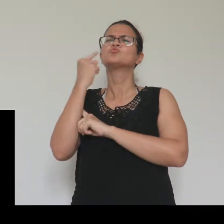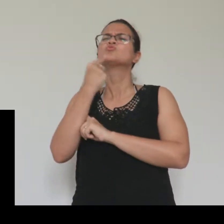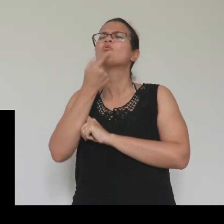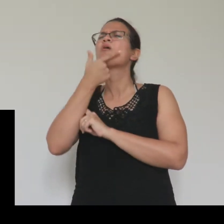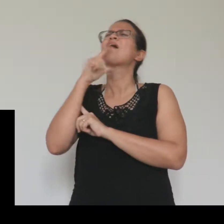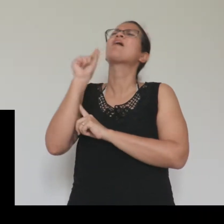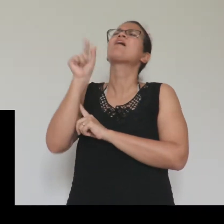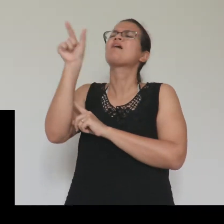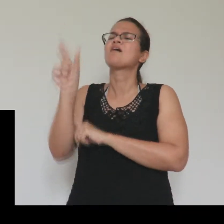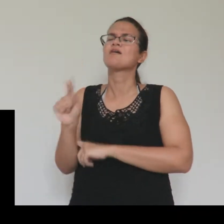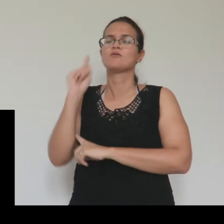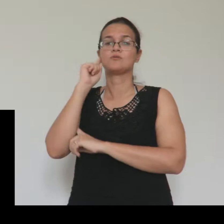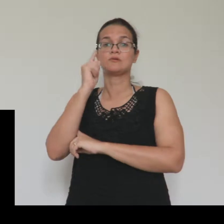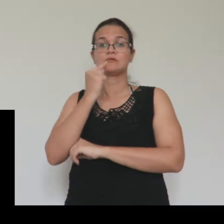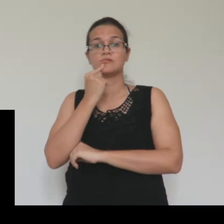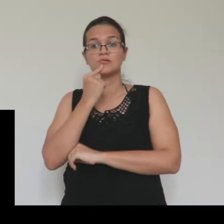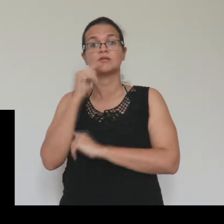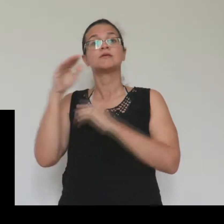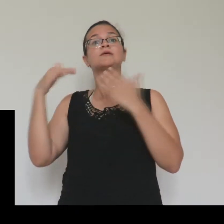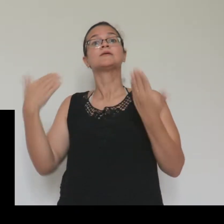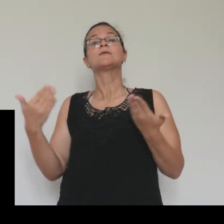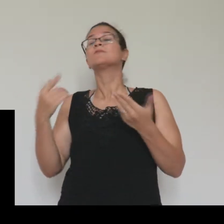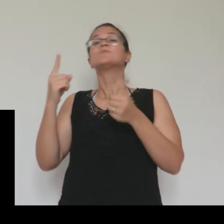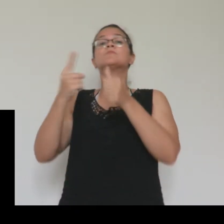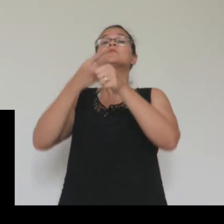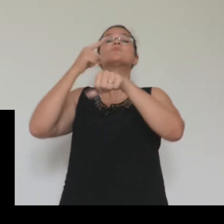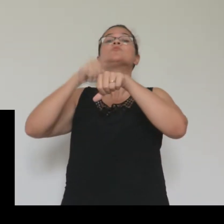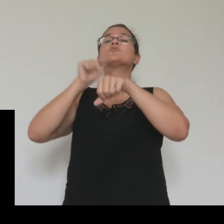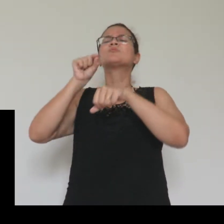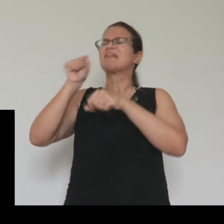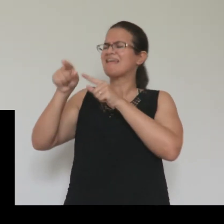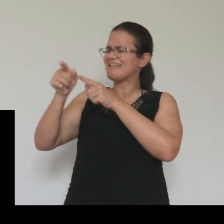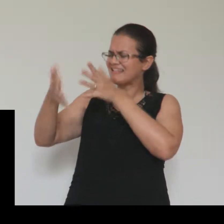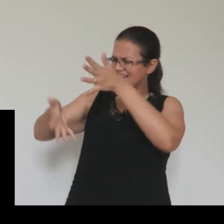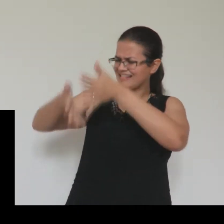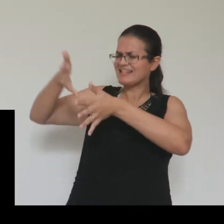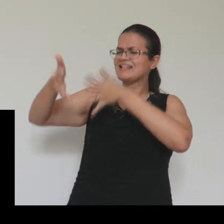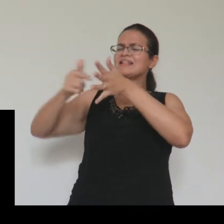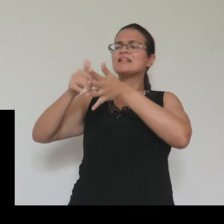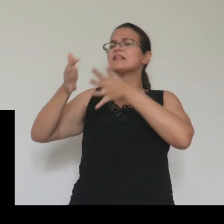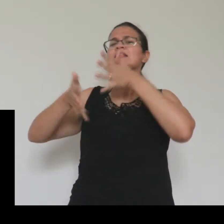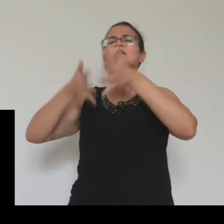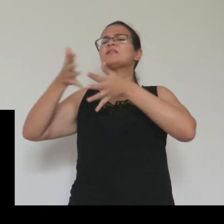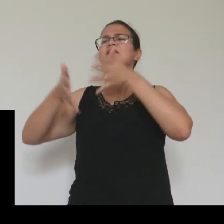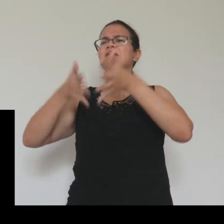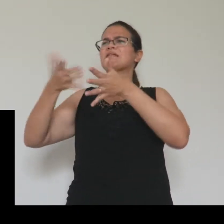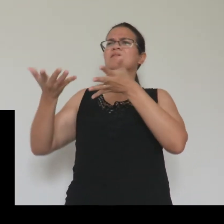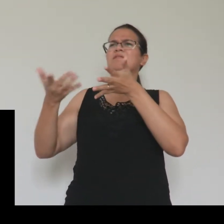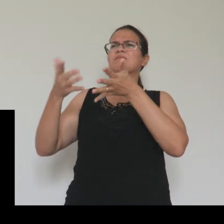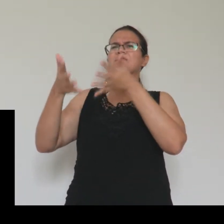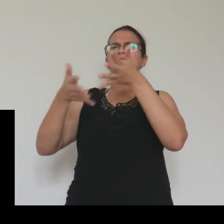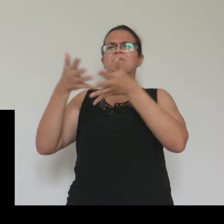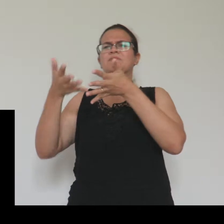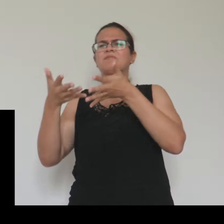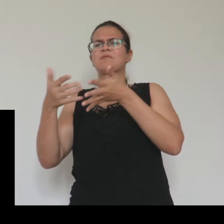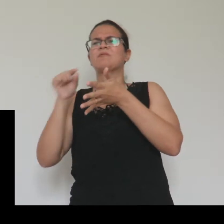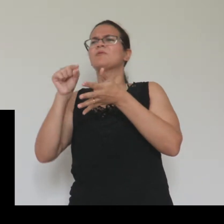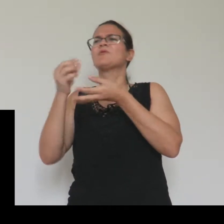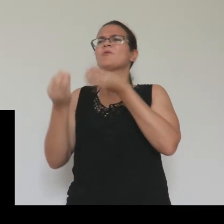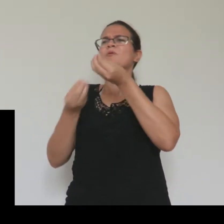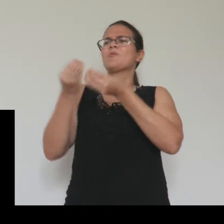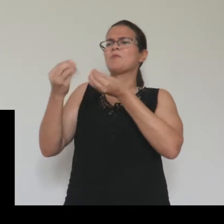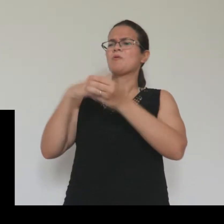surdo, então, a primeiro momento, o que é essa Libras? O que é essa língua que ele comunica, essa forma